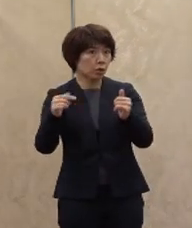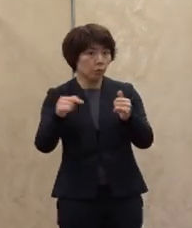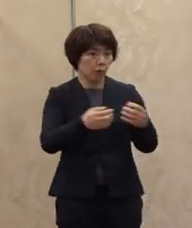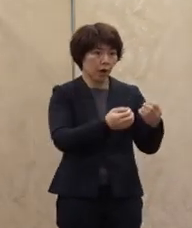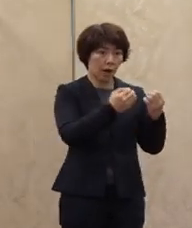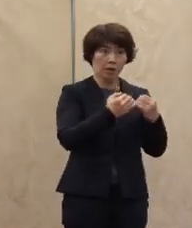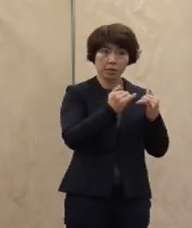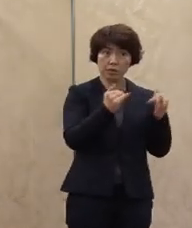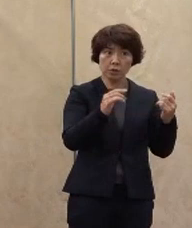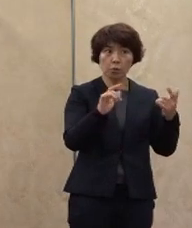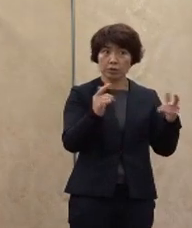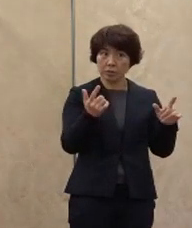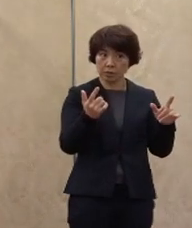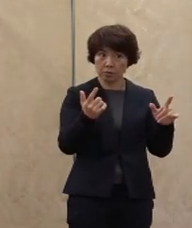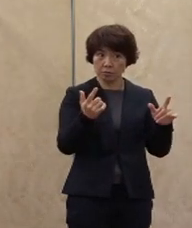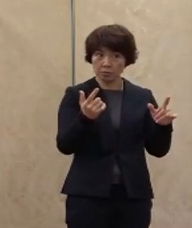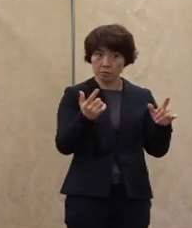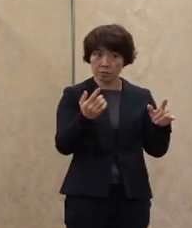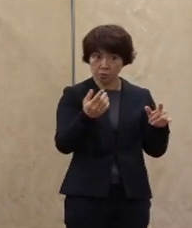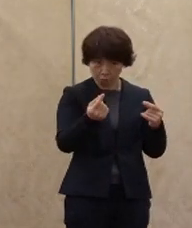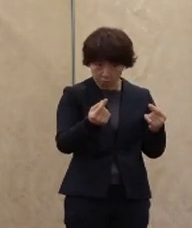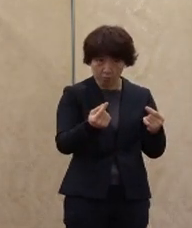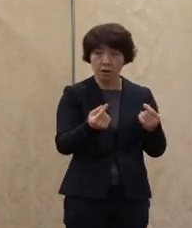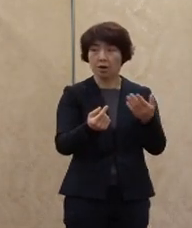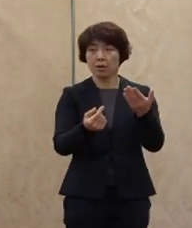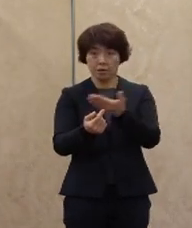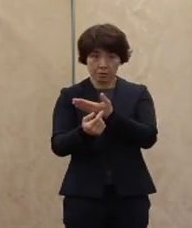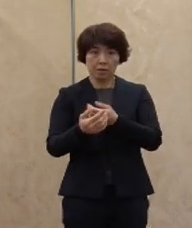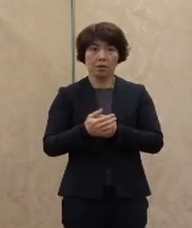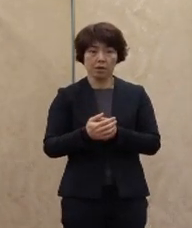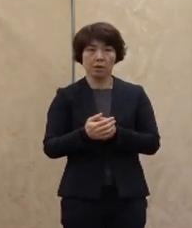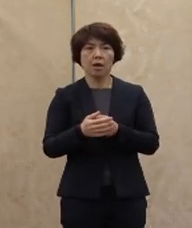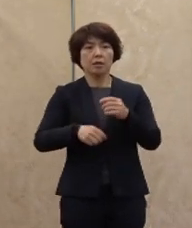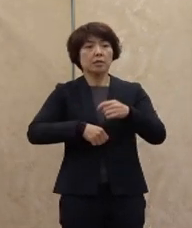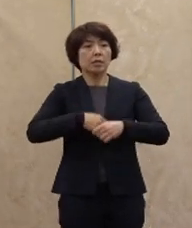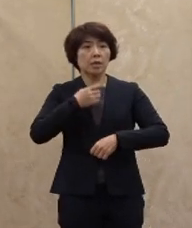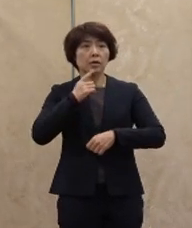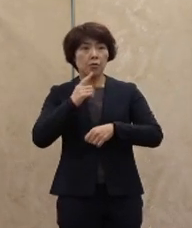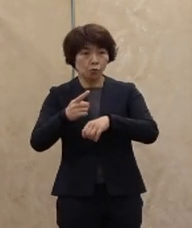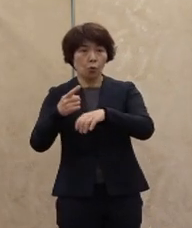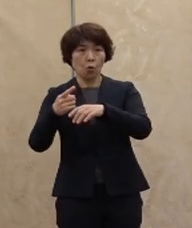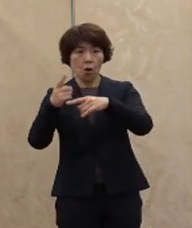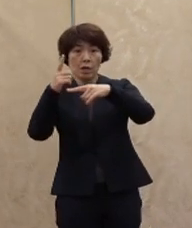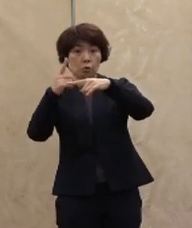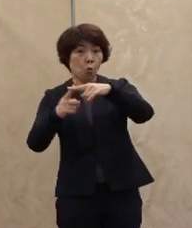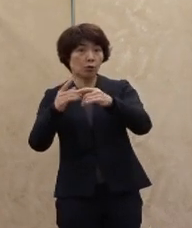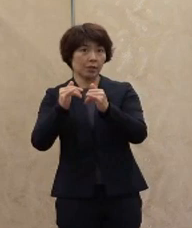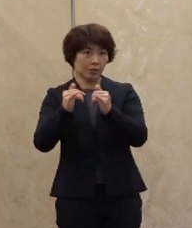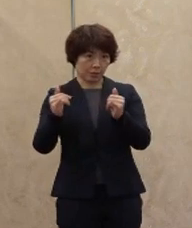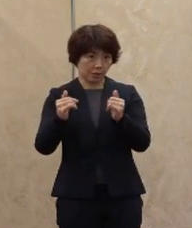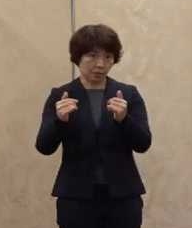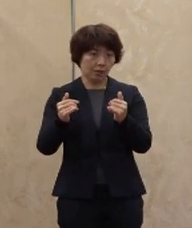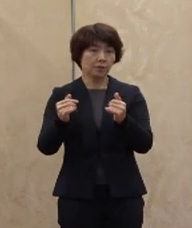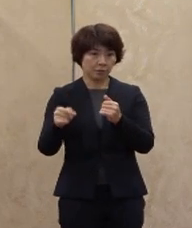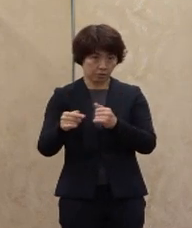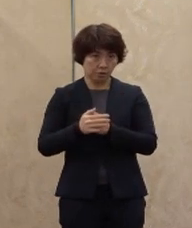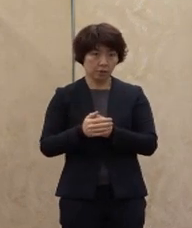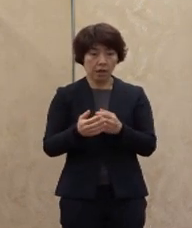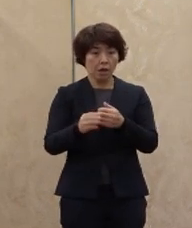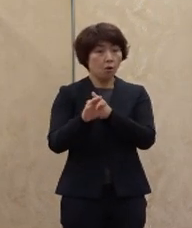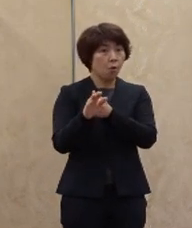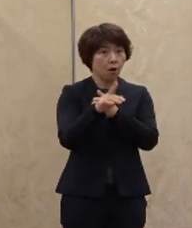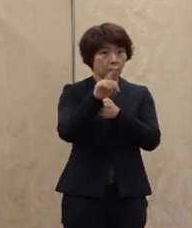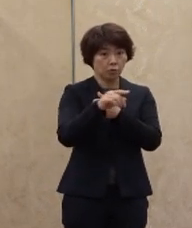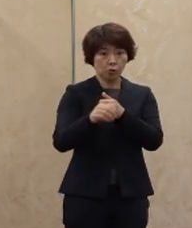ょうか。 その陽性者です、正確には陽性者です。でその感染、当然感染させる力がある